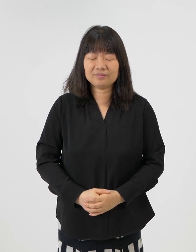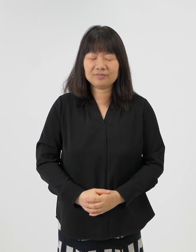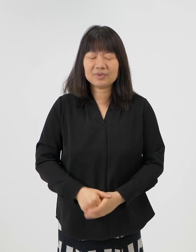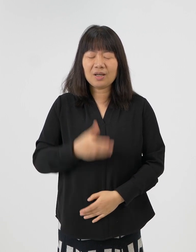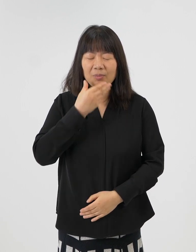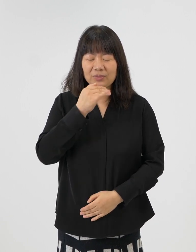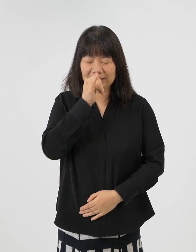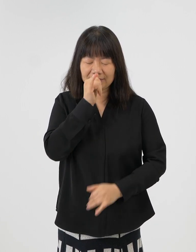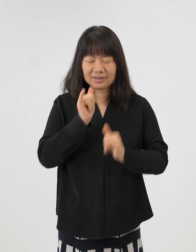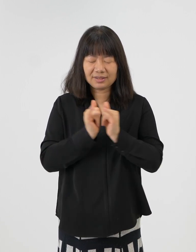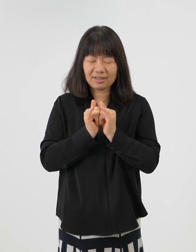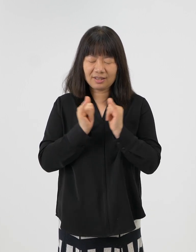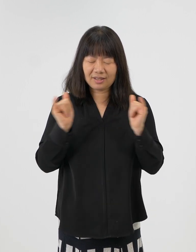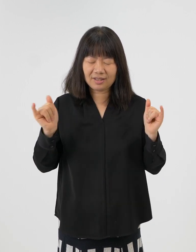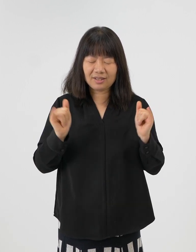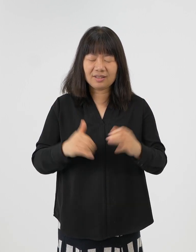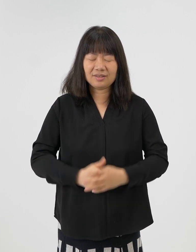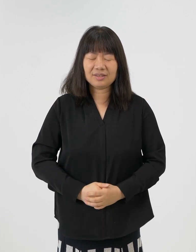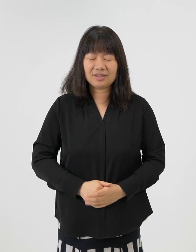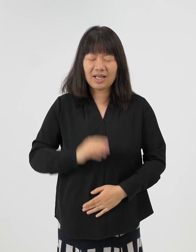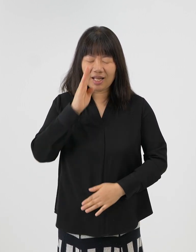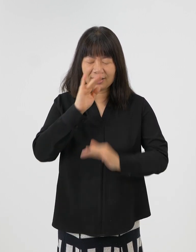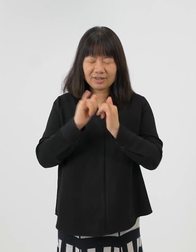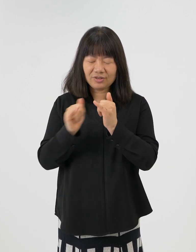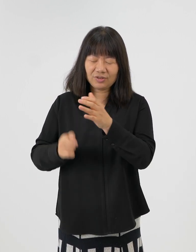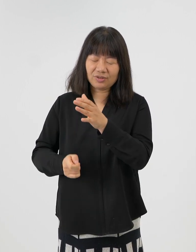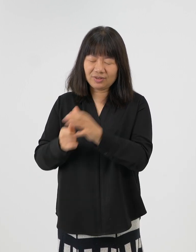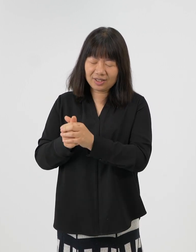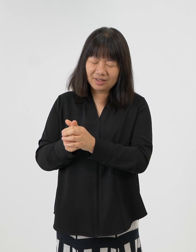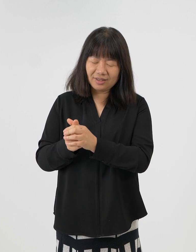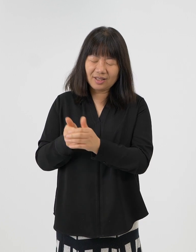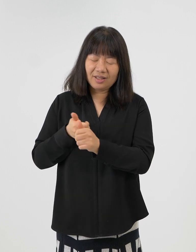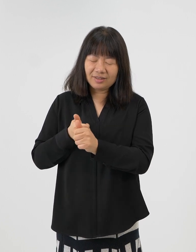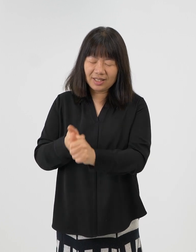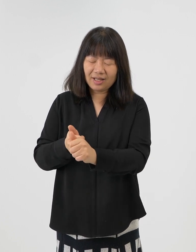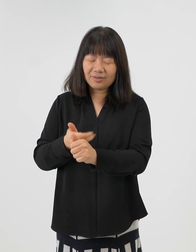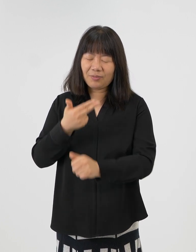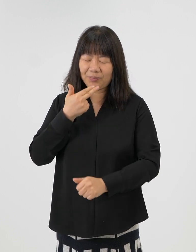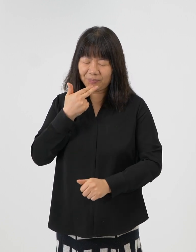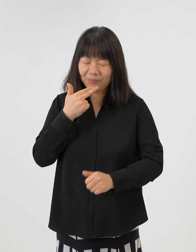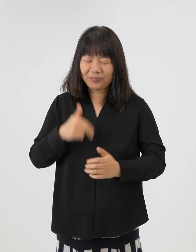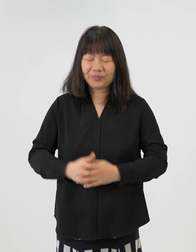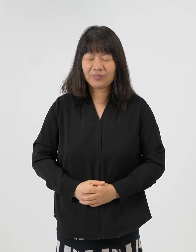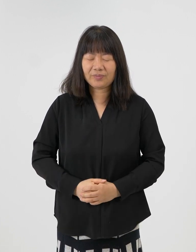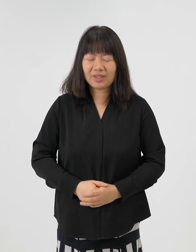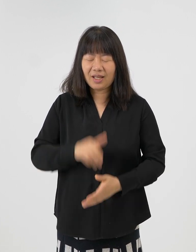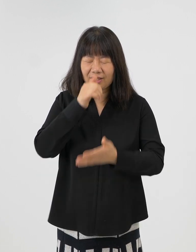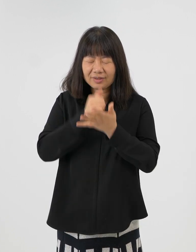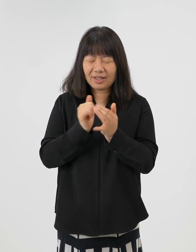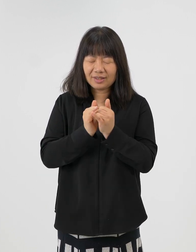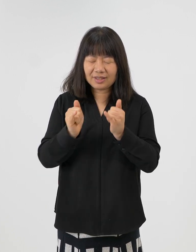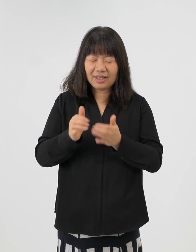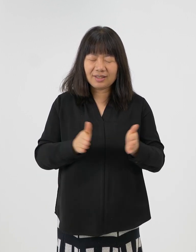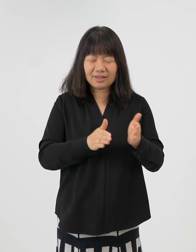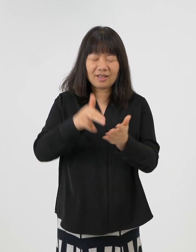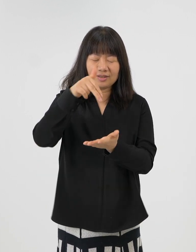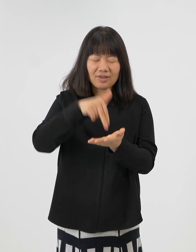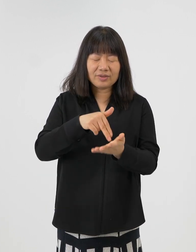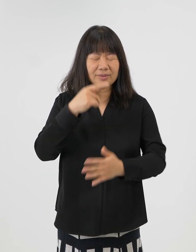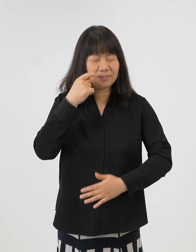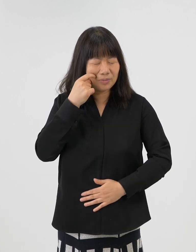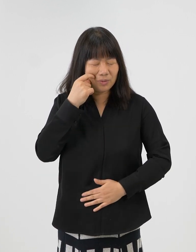복 있는 사람은 악인의 꾀를 따르지 아니하며 죄인의 길에 서지